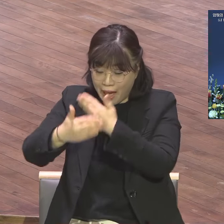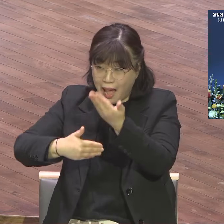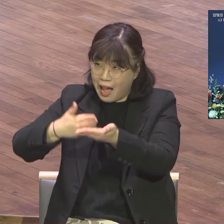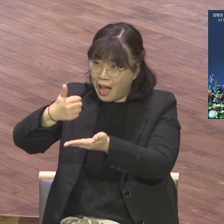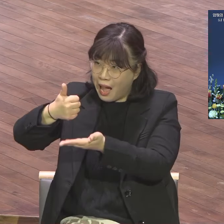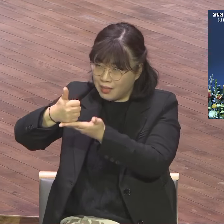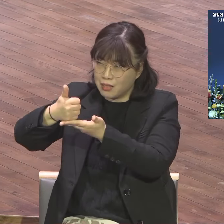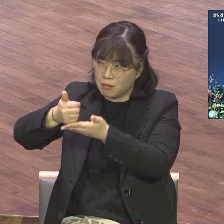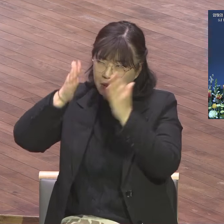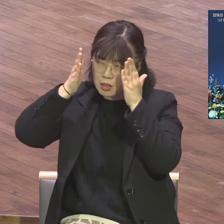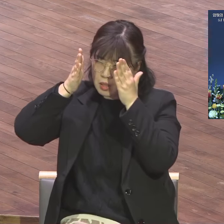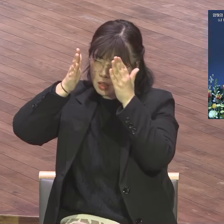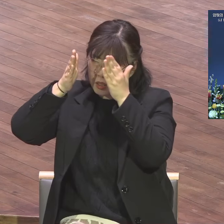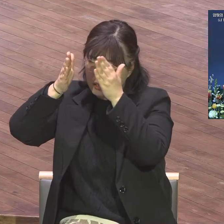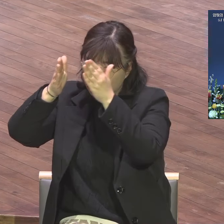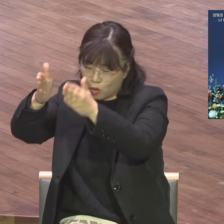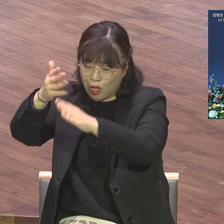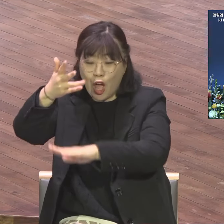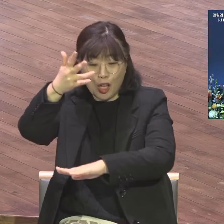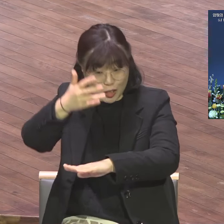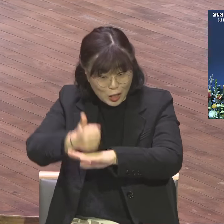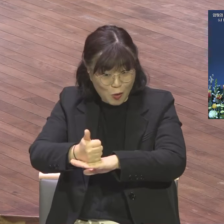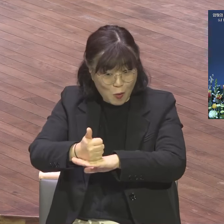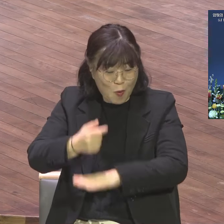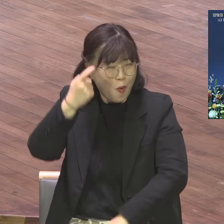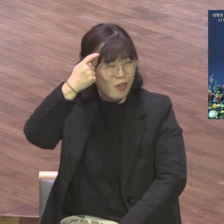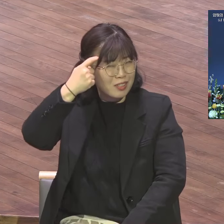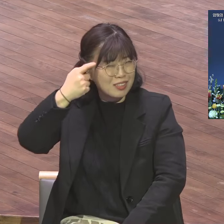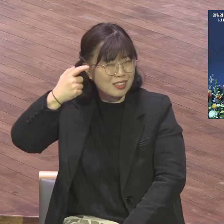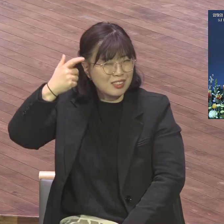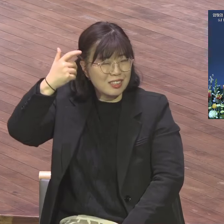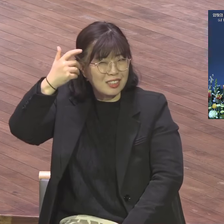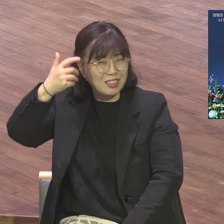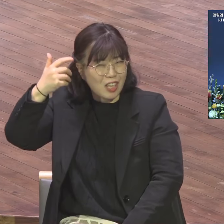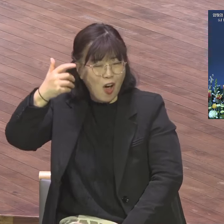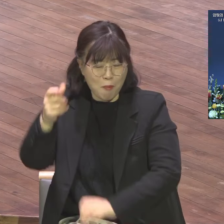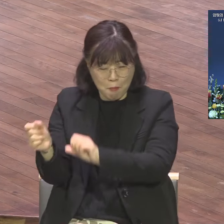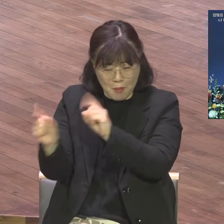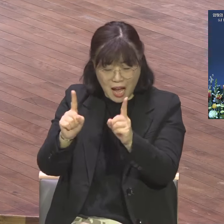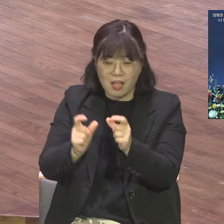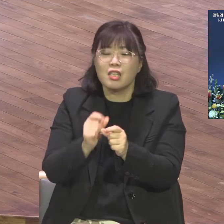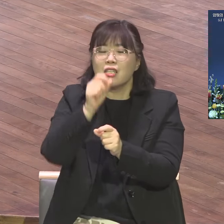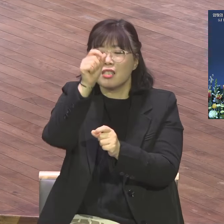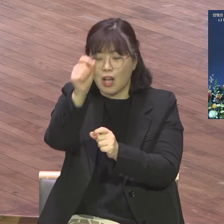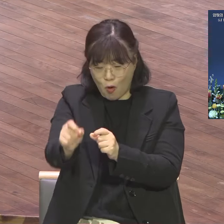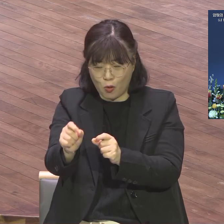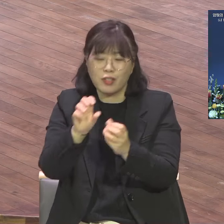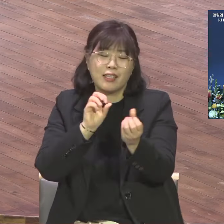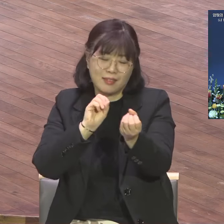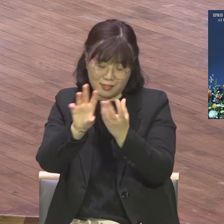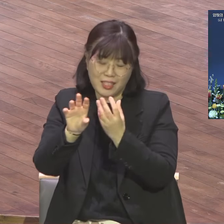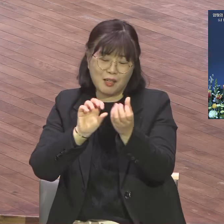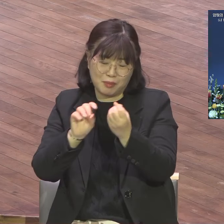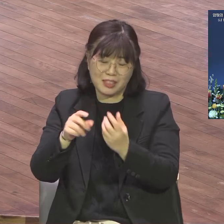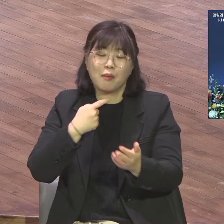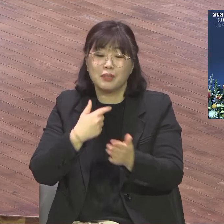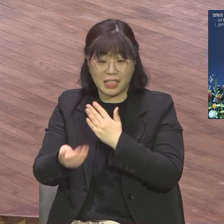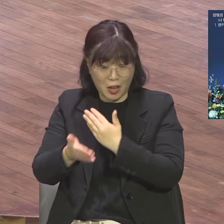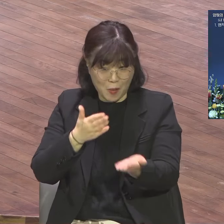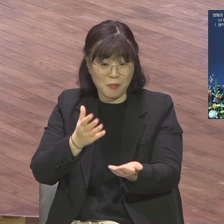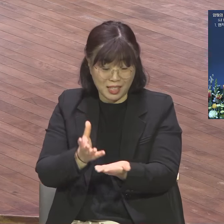영원의 인생 작품 만드는 2024년 새해가 되기를 제물로 축복합니다. 그럼 첫째로